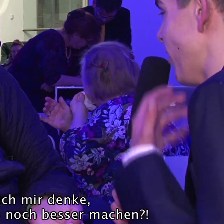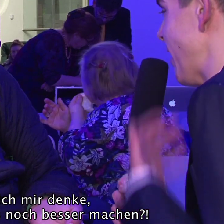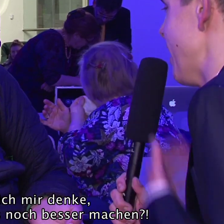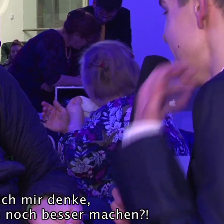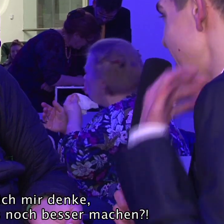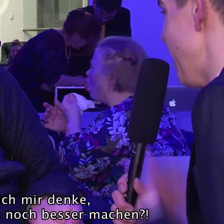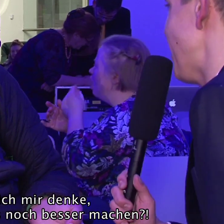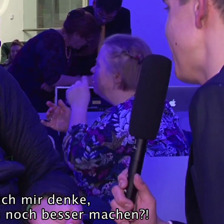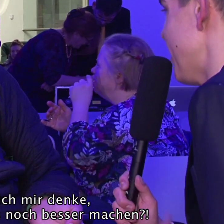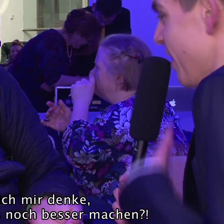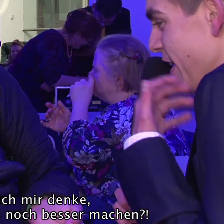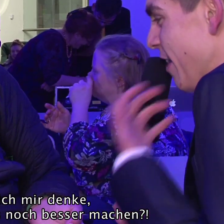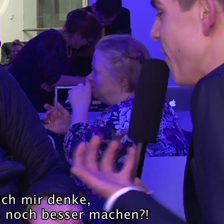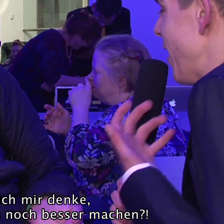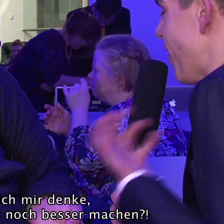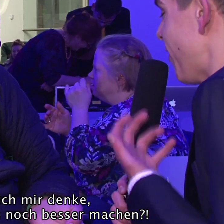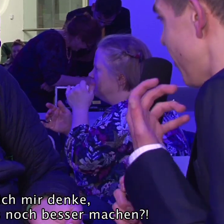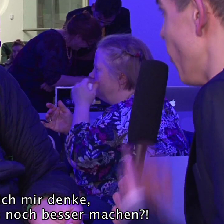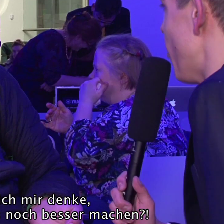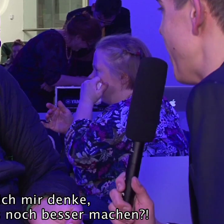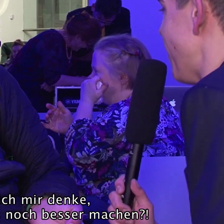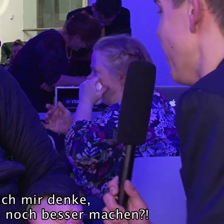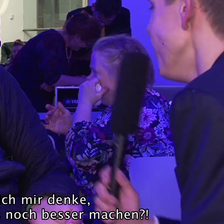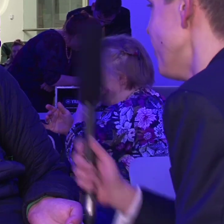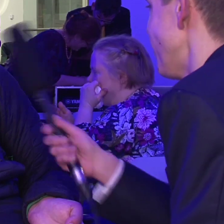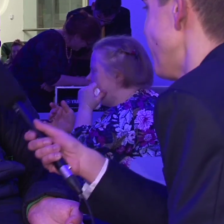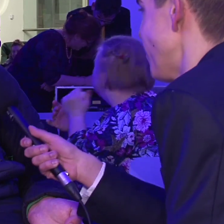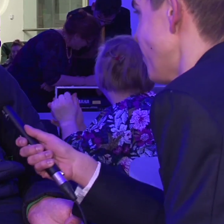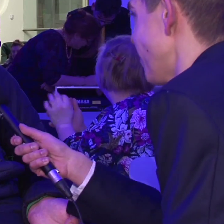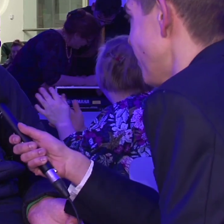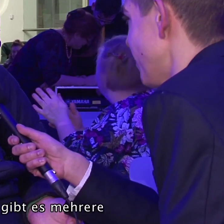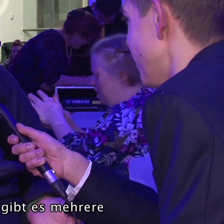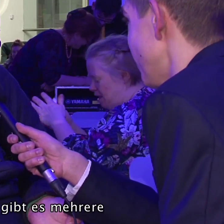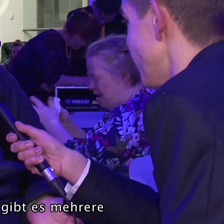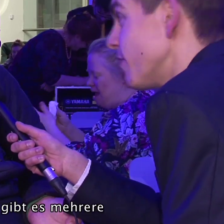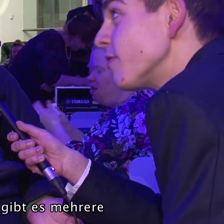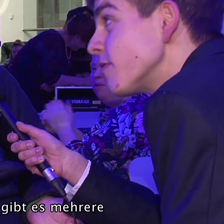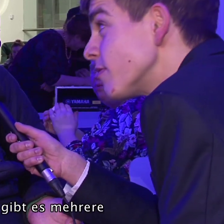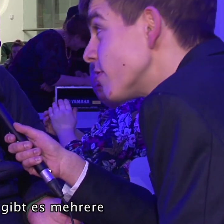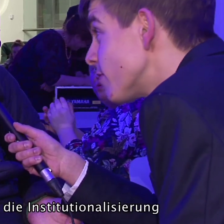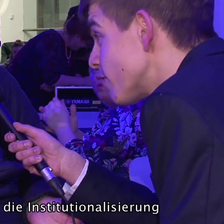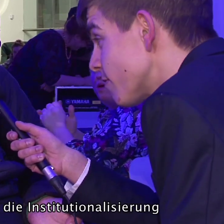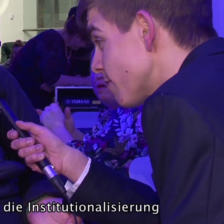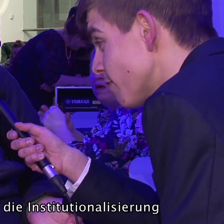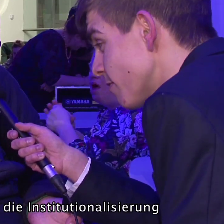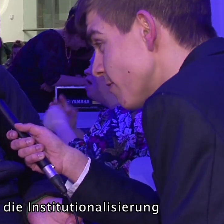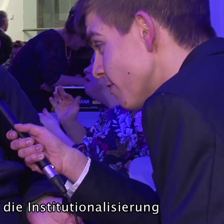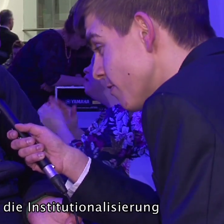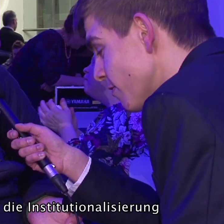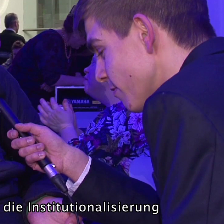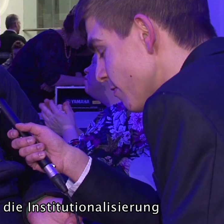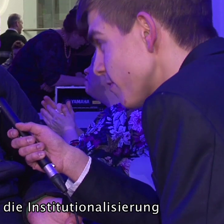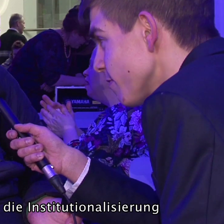mir denke, okay, jetzt wäre es noch besser? Ja, da gibt es mehrere, aber vor